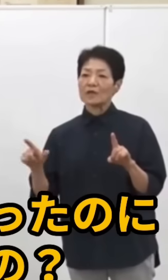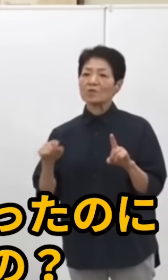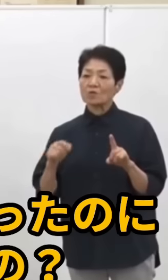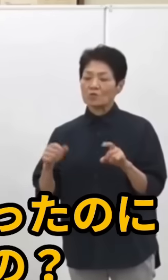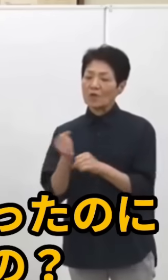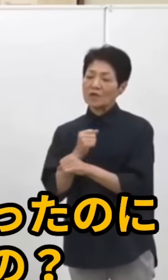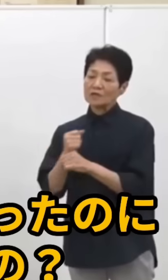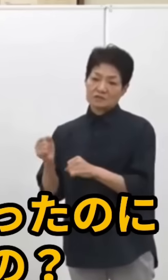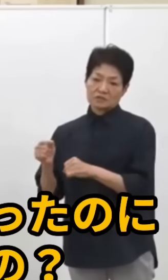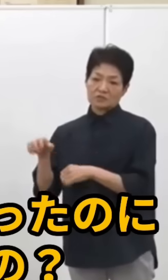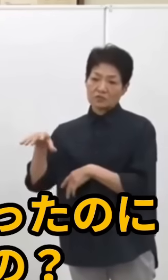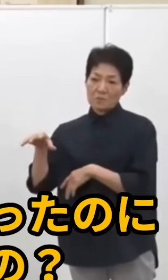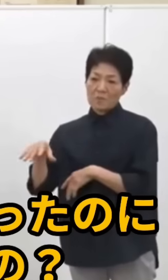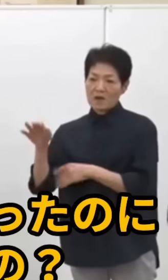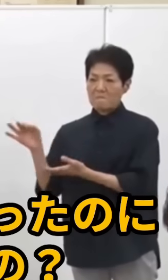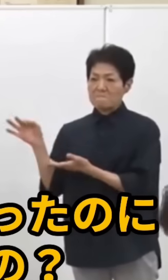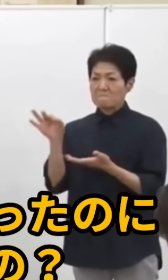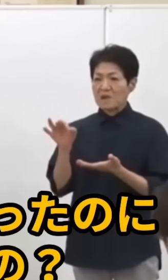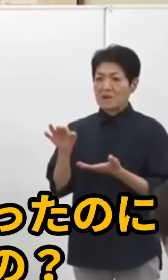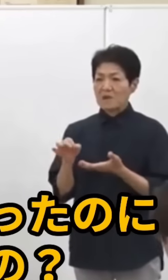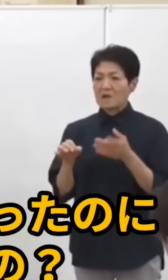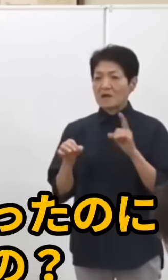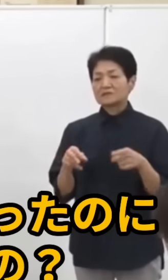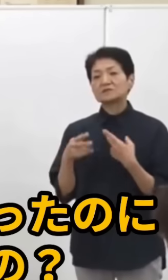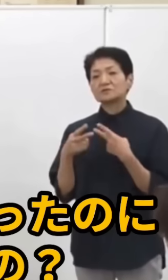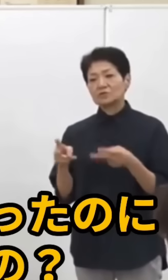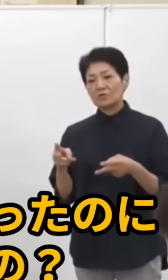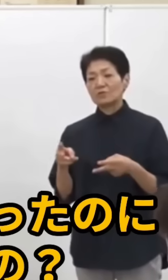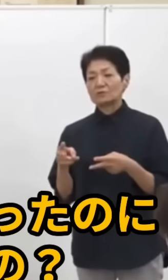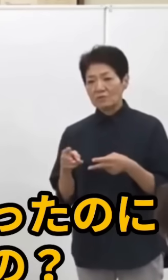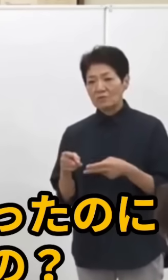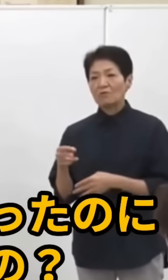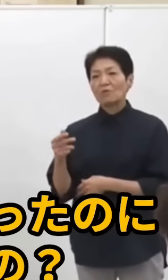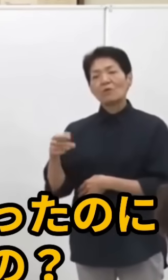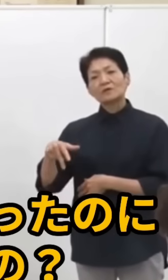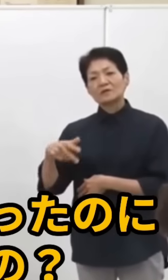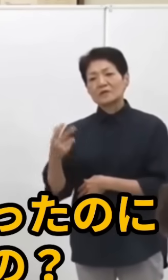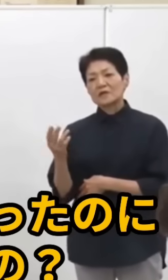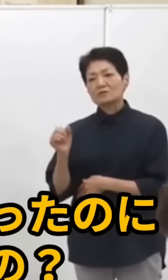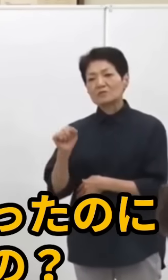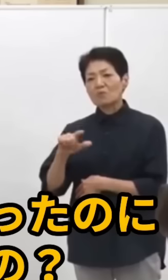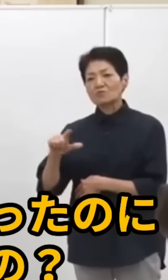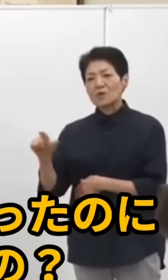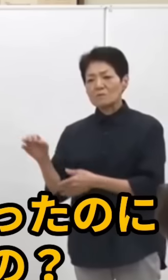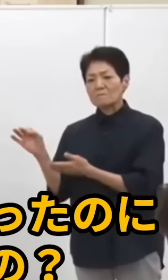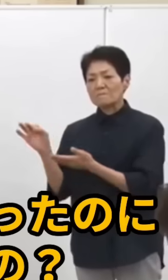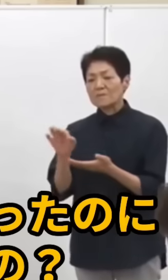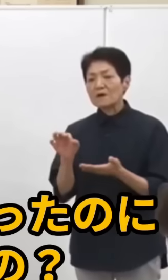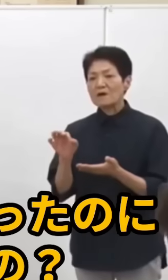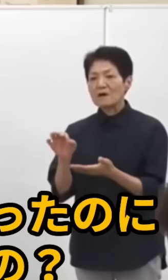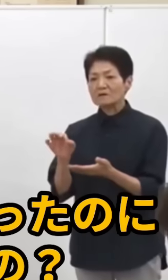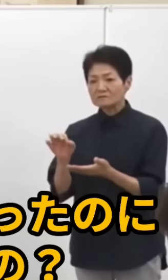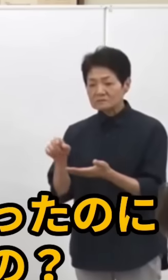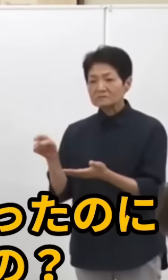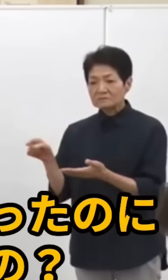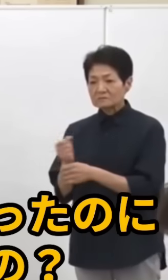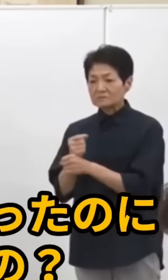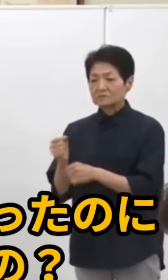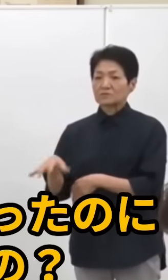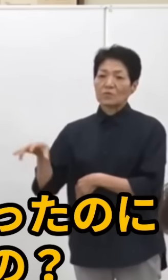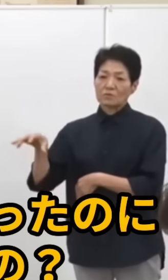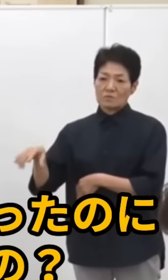資です。1兆2700億円を投資するという事業者がですね、それもかなりの長い時